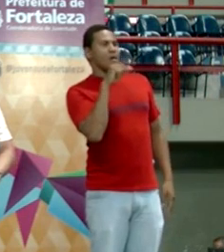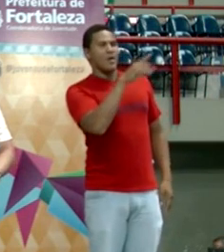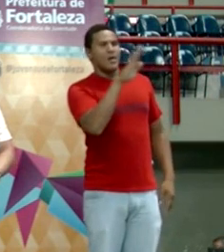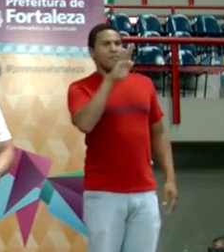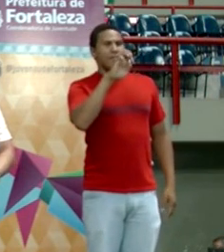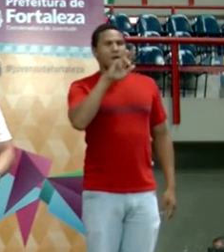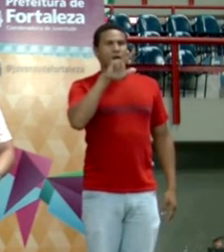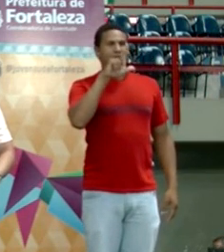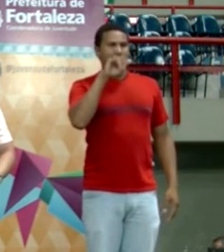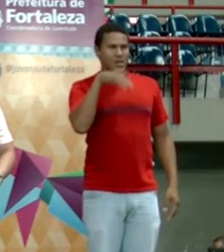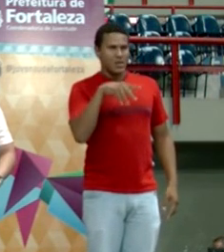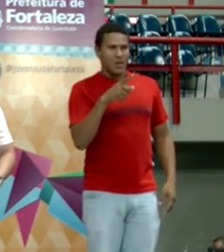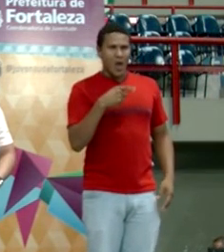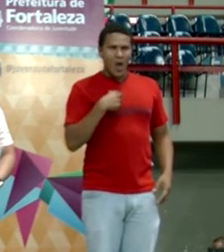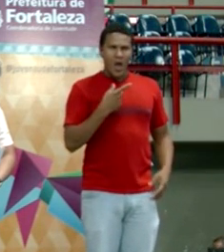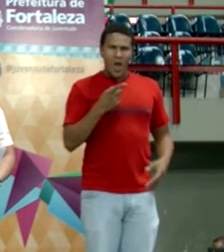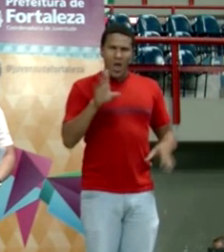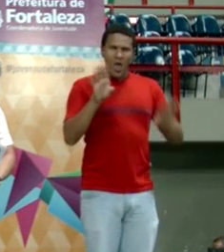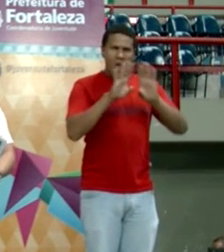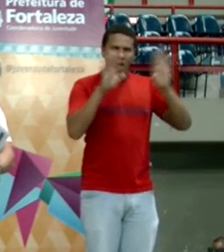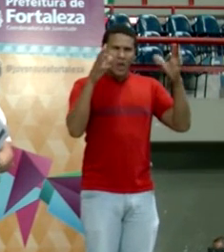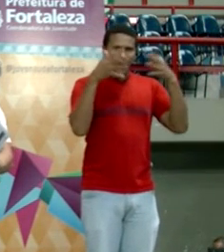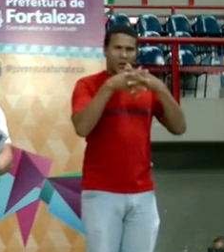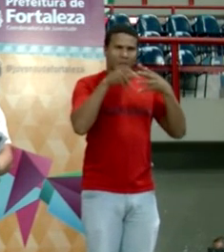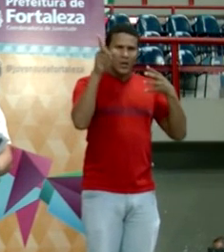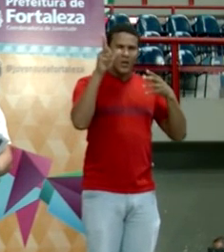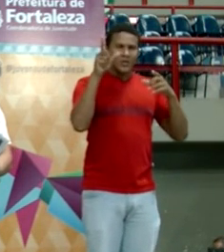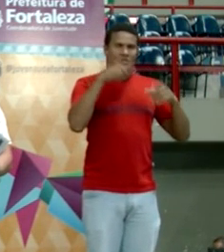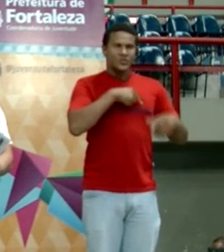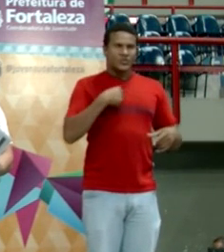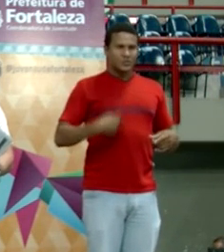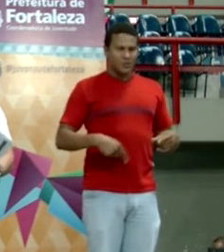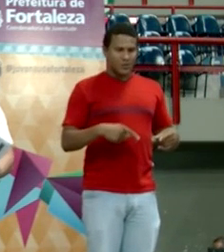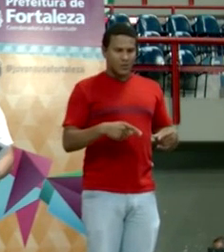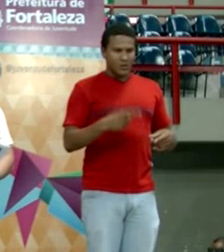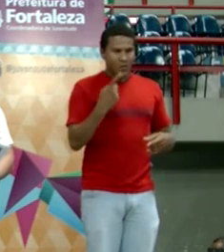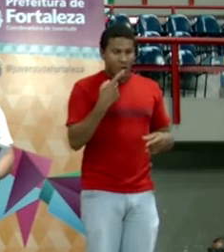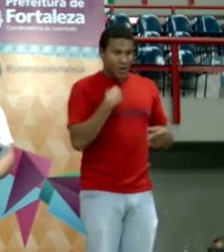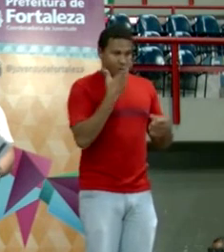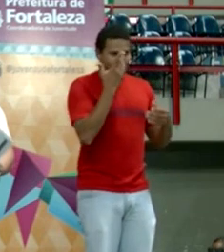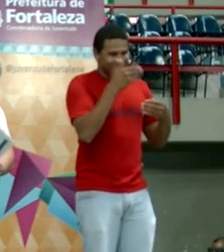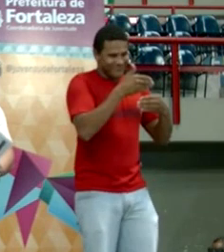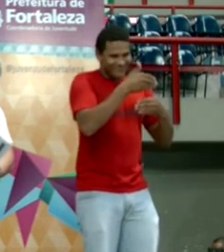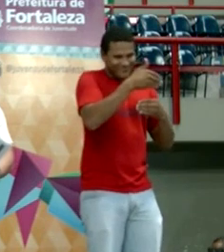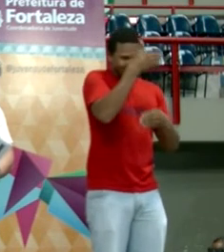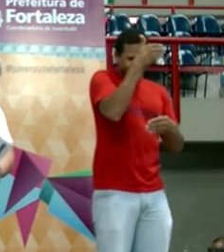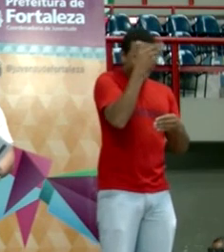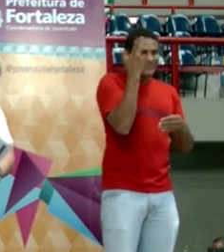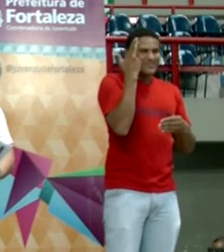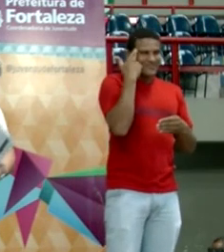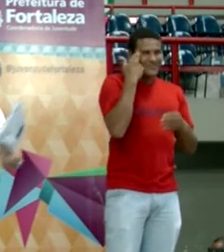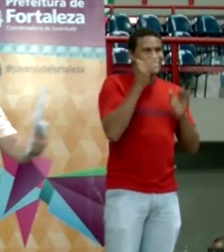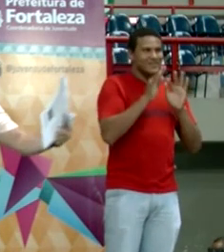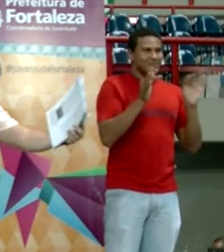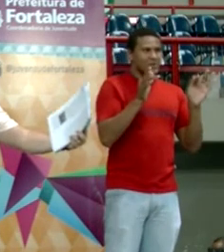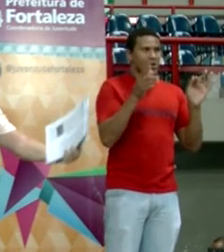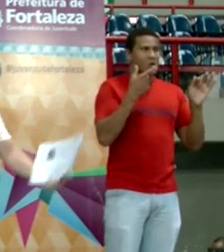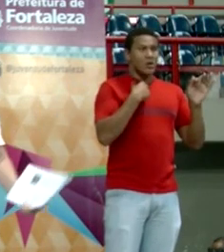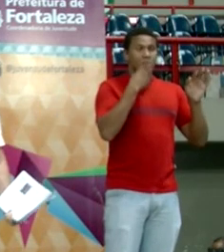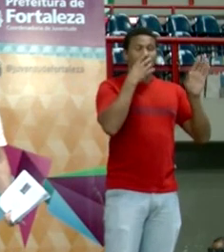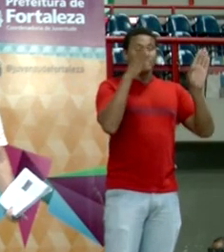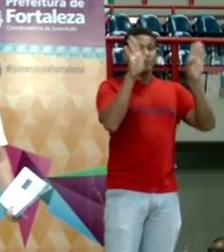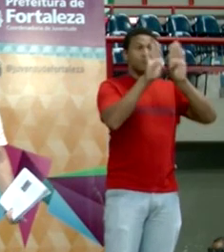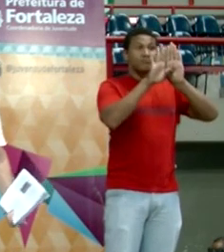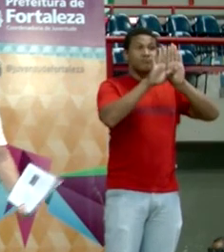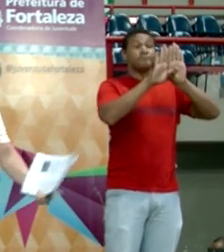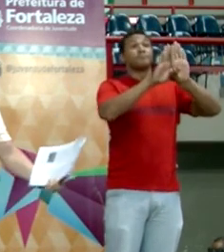Professor, eu vou confundir com a muralha da China? Não, jovem, porque uma coisa é um muro, outra coisa é uma muralha. Uma muralha é um muro bem